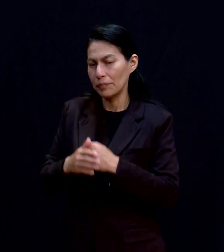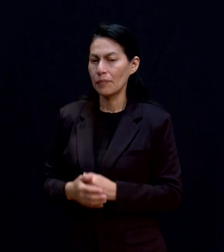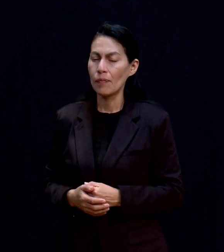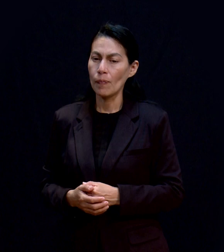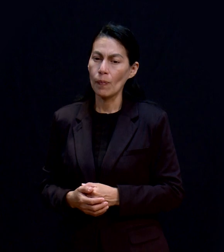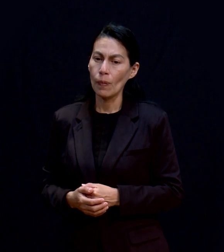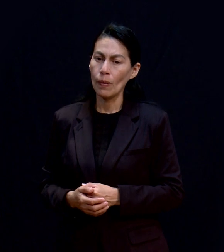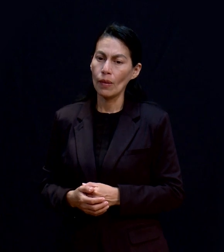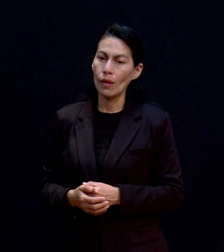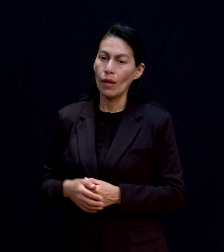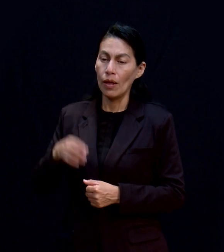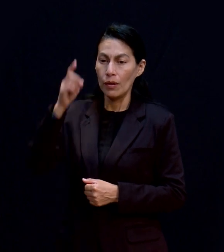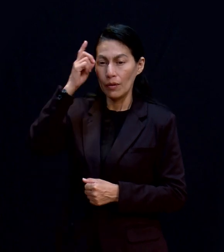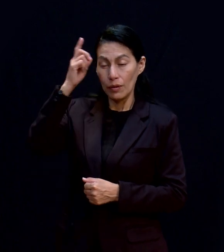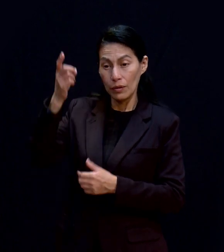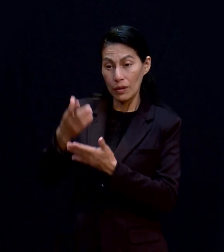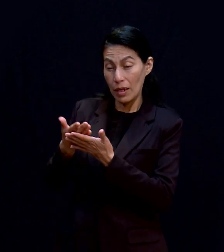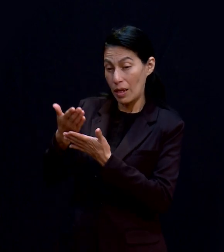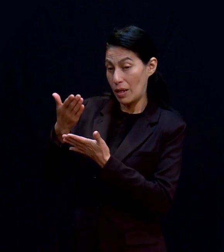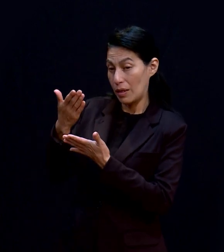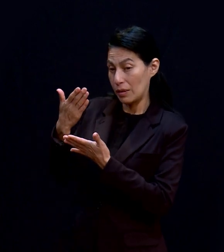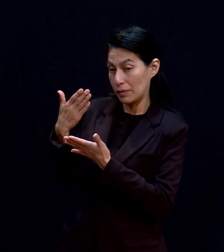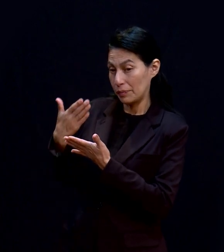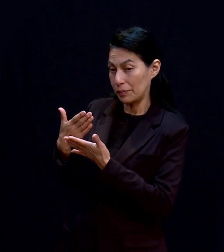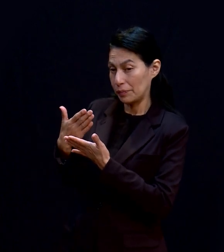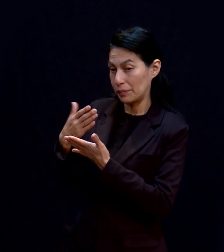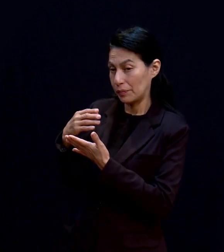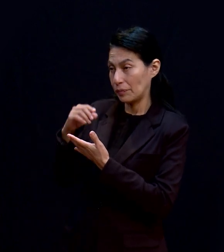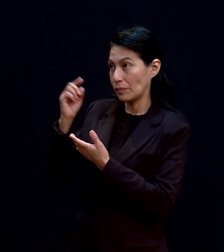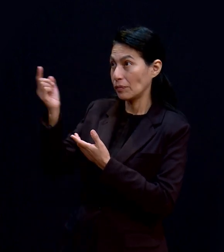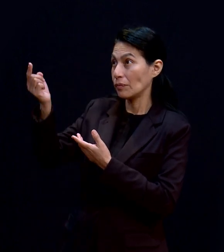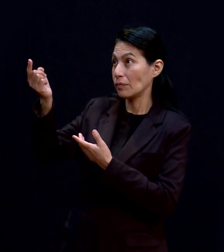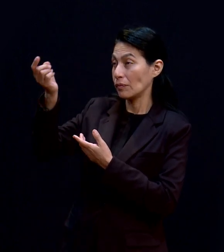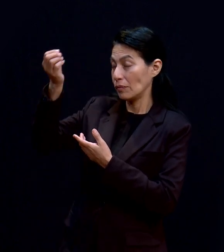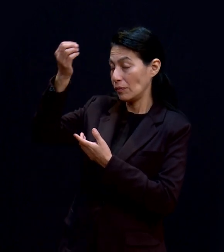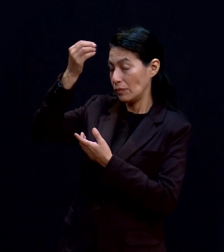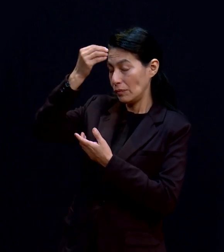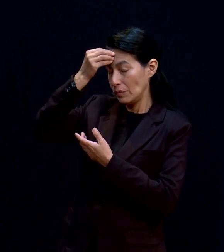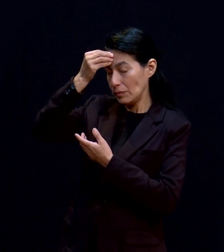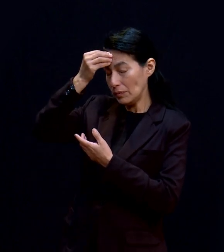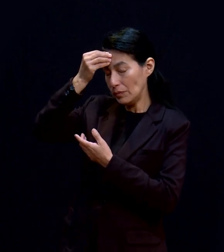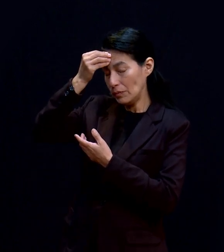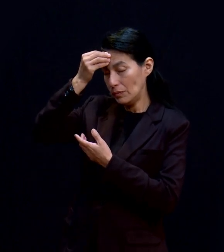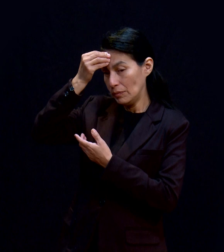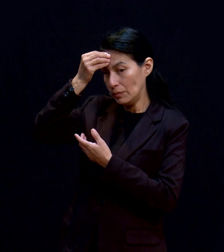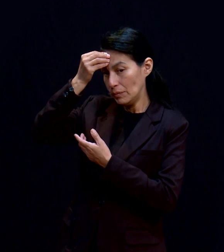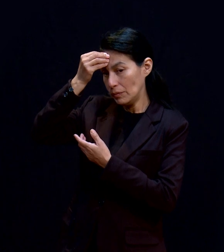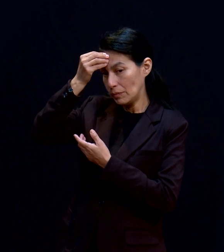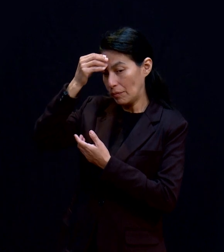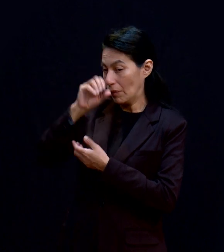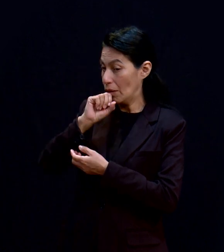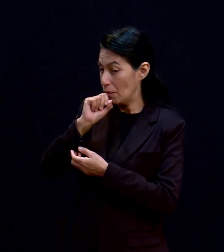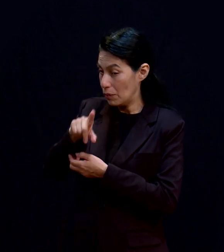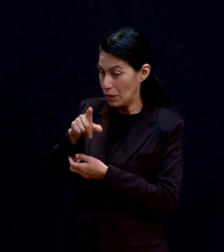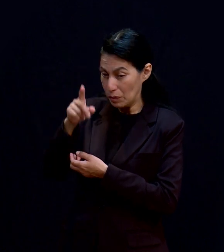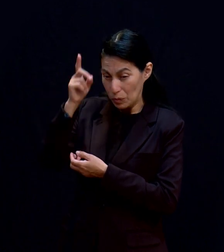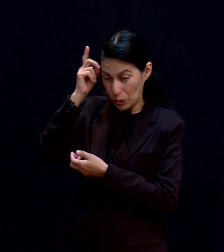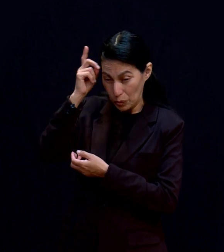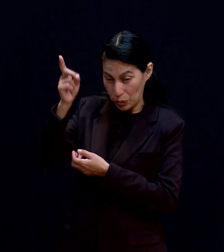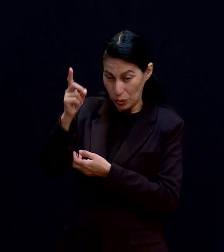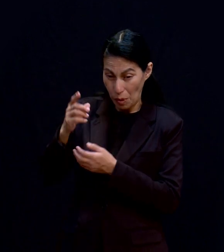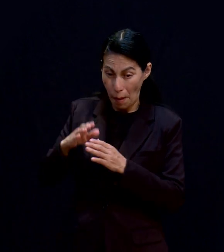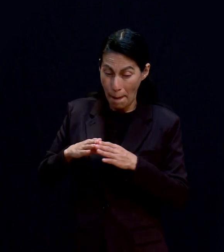pues dios desde el principio dejó algo en mi mente el mismo dios que ha abierto